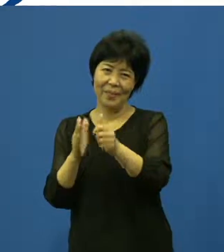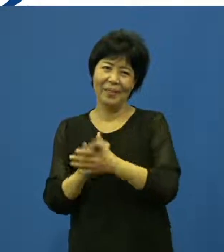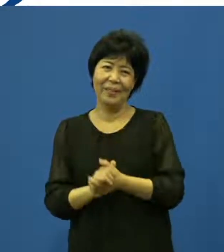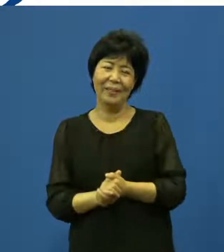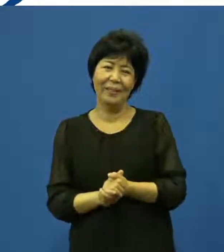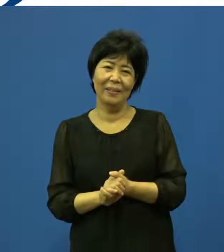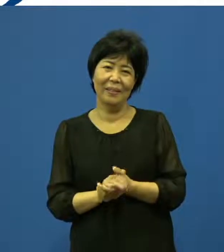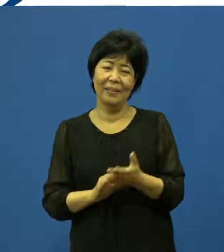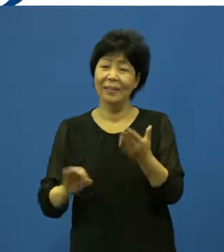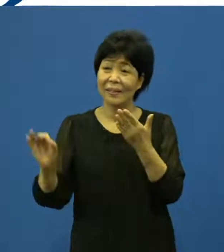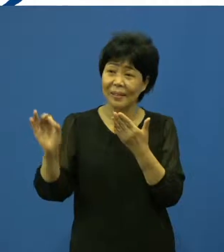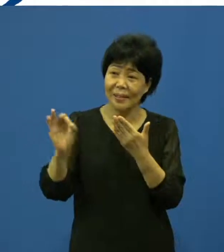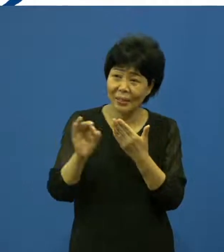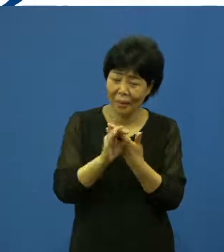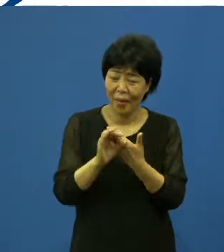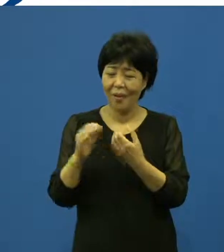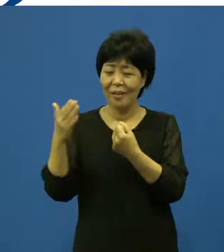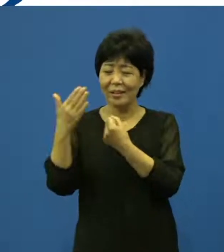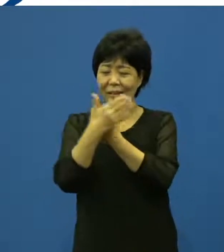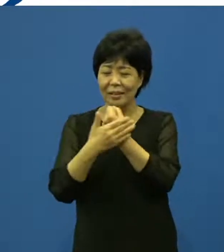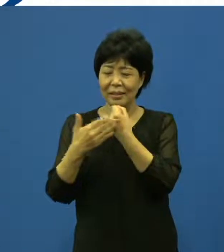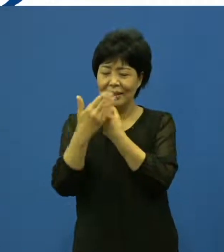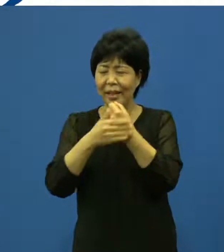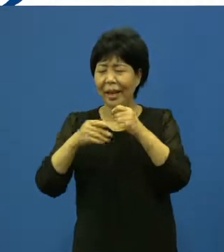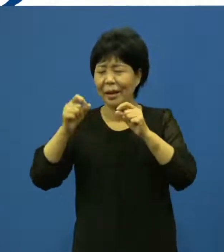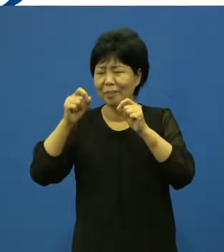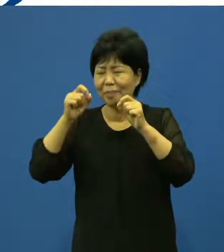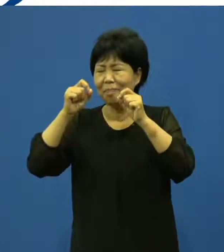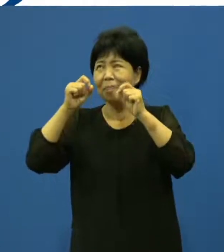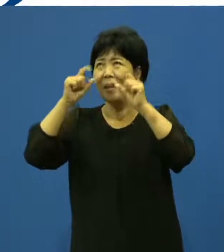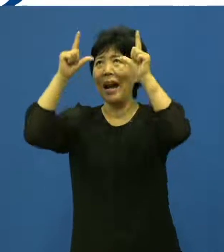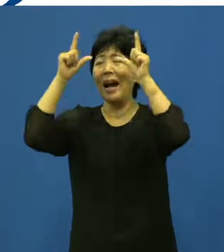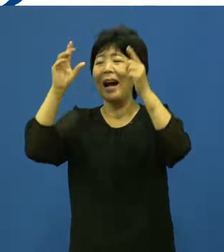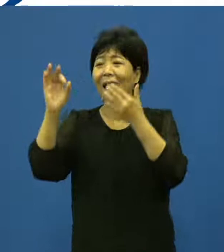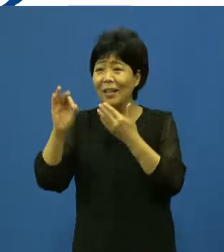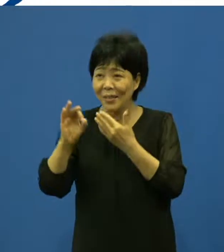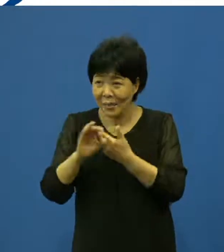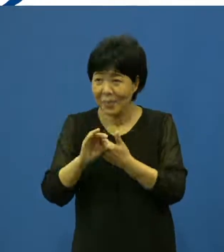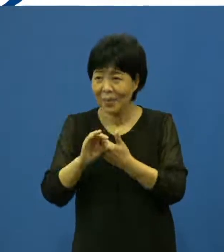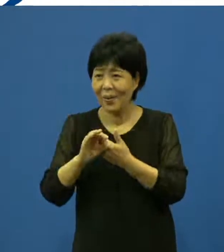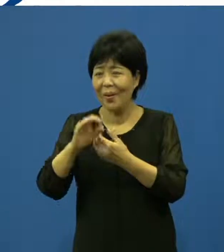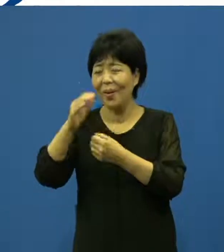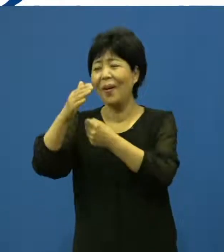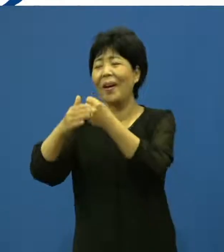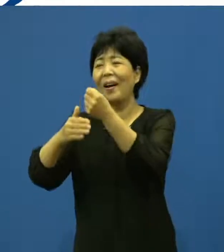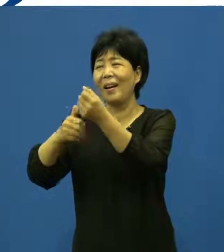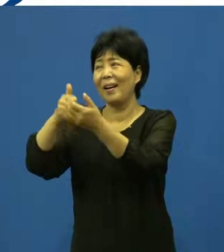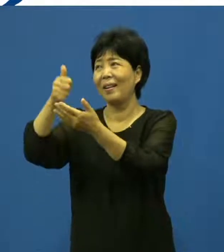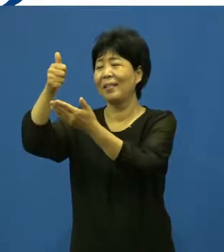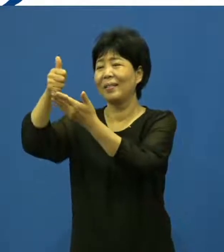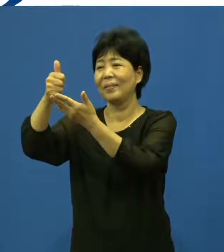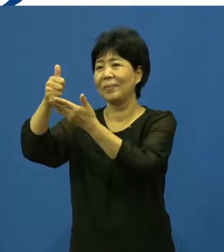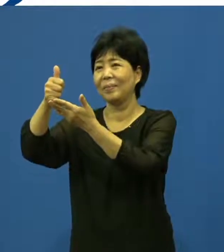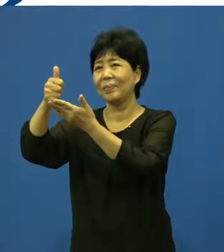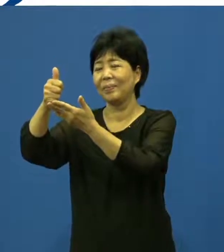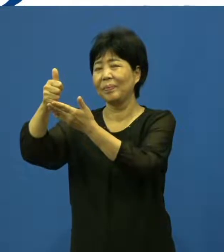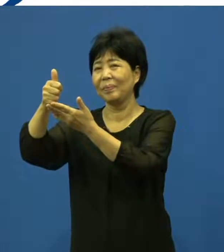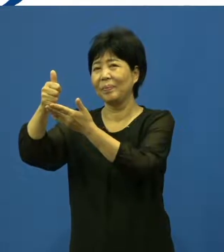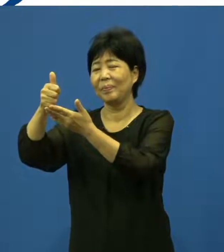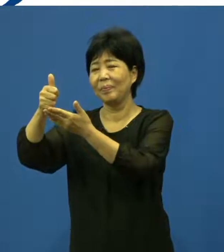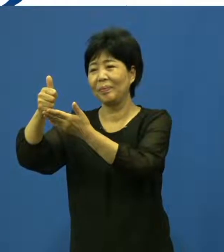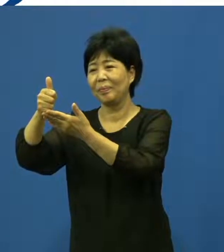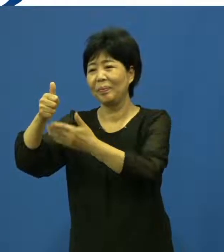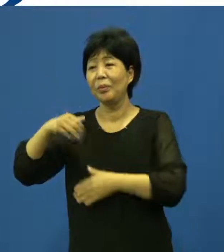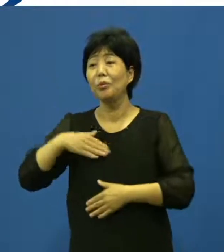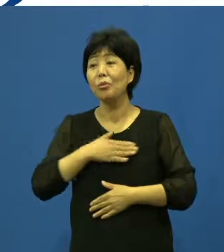그러면 그 은혜의 눈뜬만큼 하나님 우리를 데리고 가실 거예요. 그 은혜가 우리를 이끌어